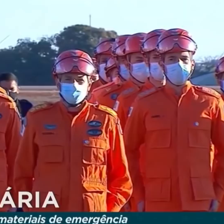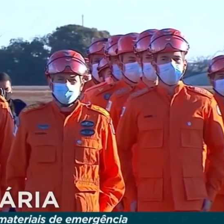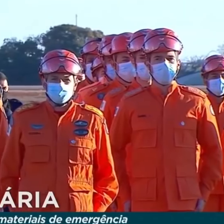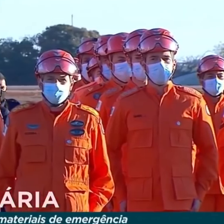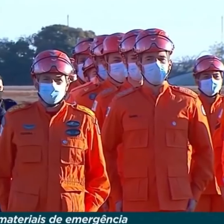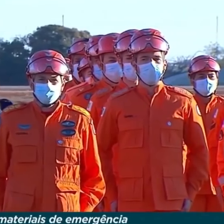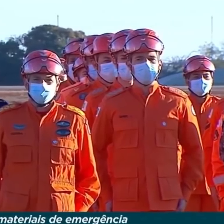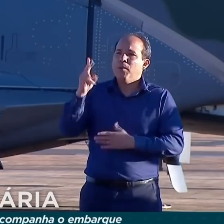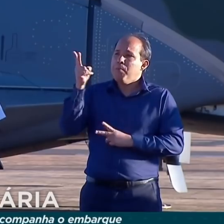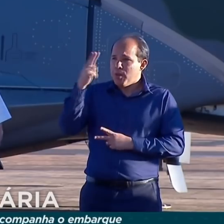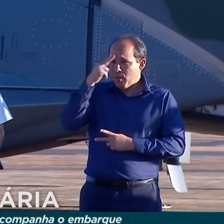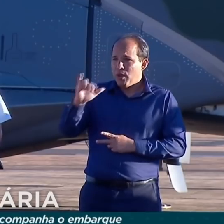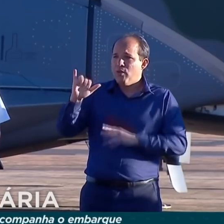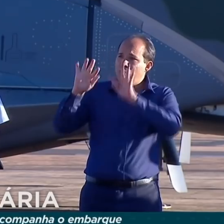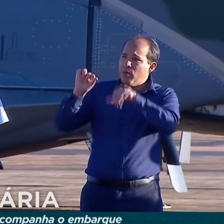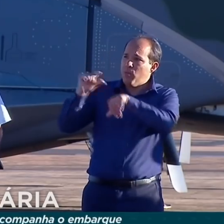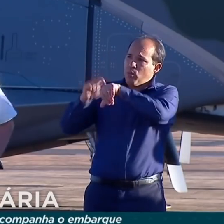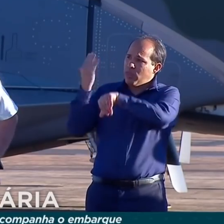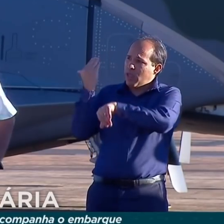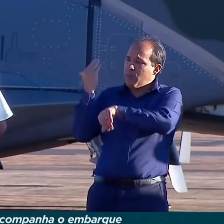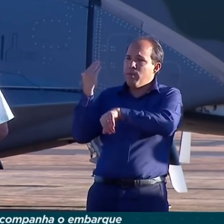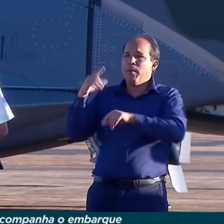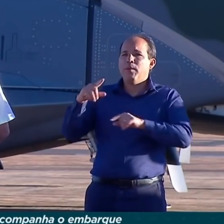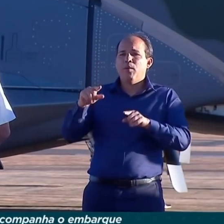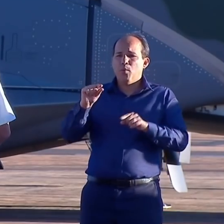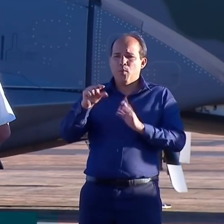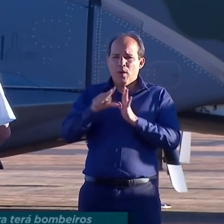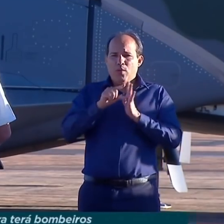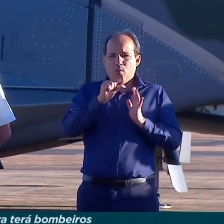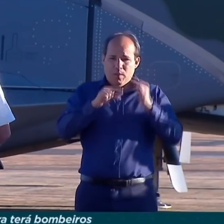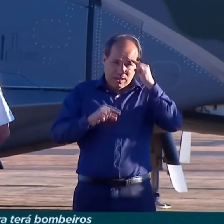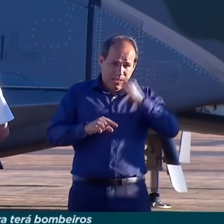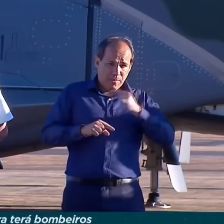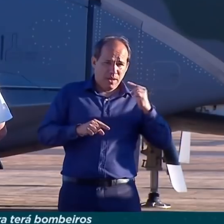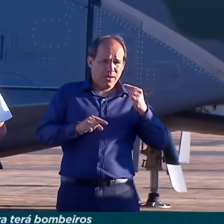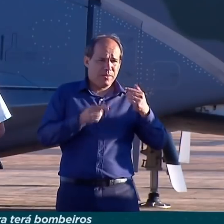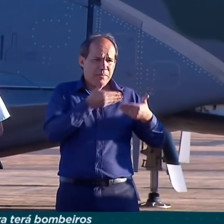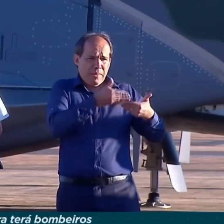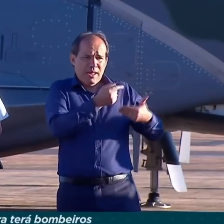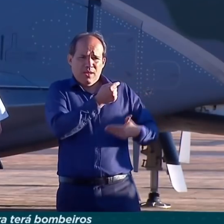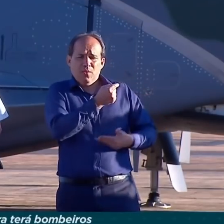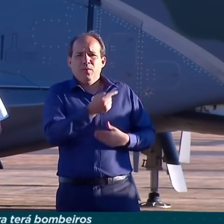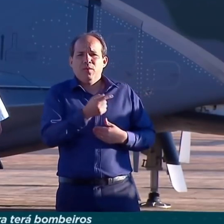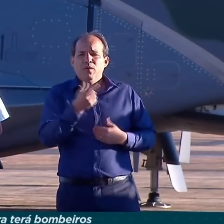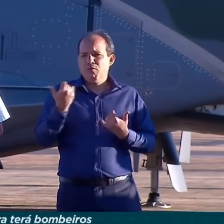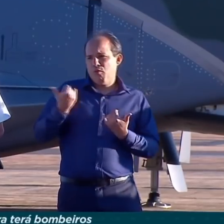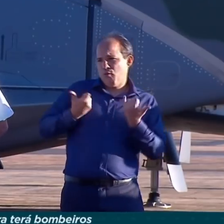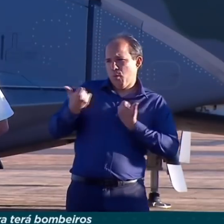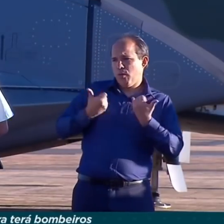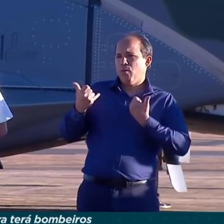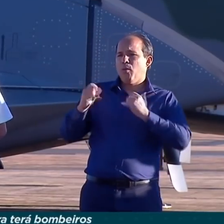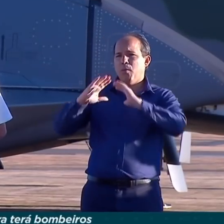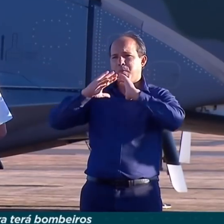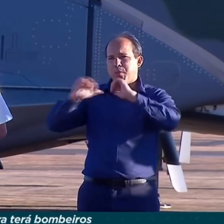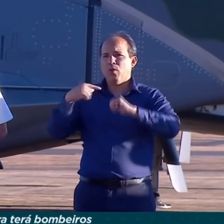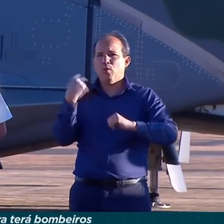2.200 mortos e há menos de uma semana recebi a informação o João